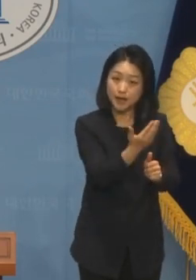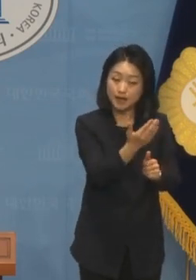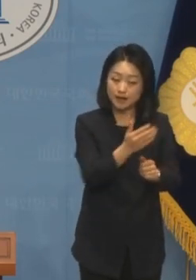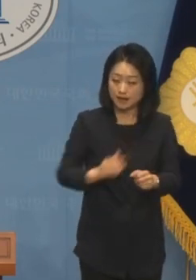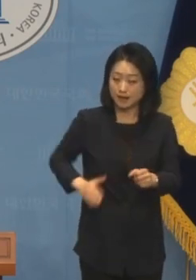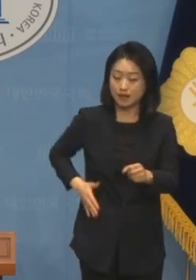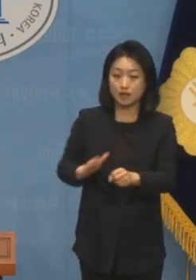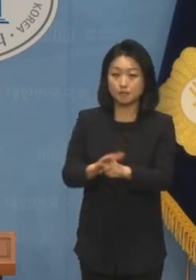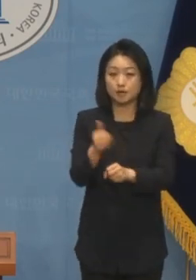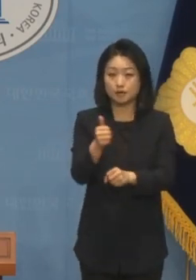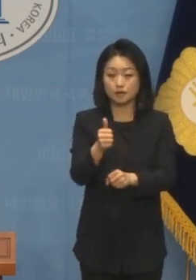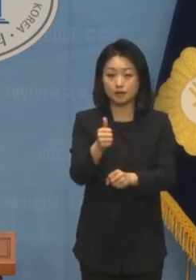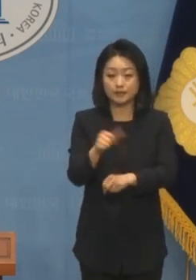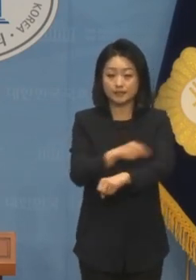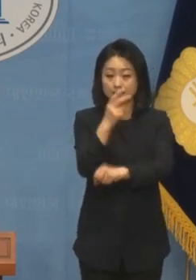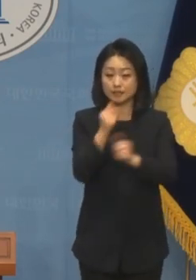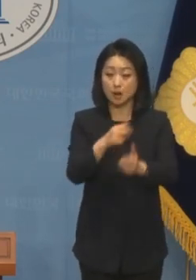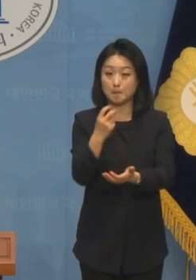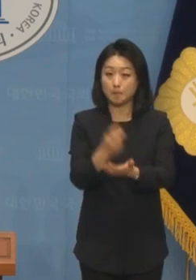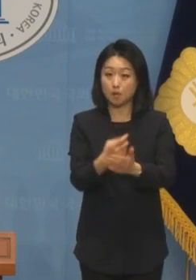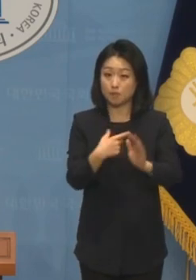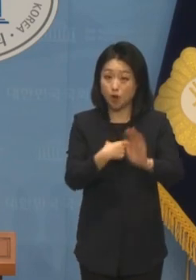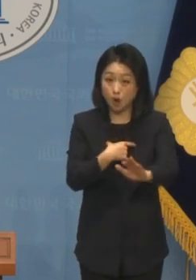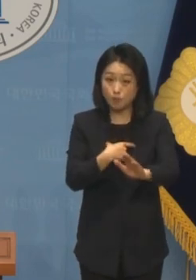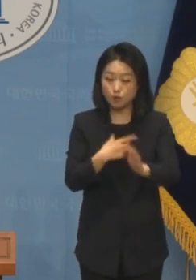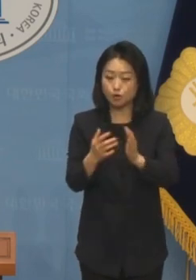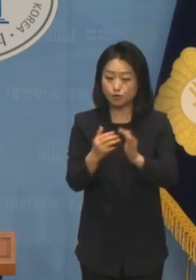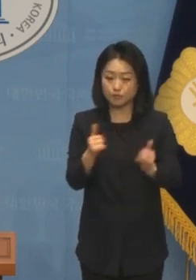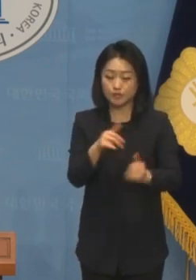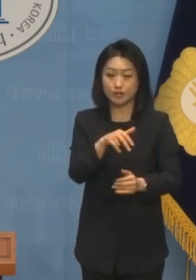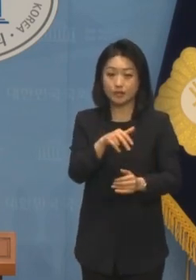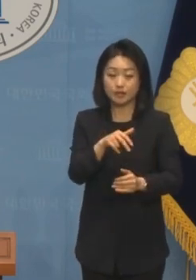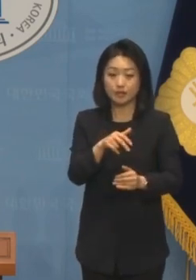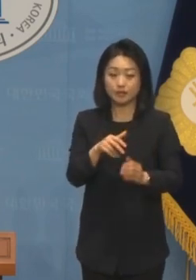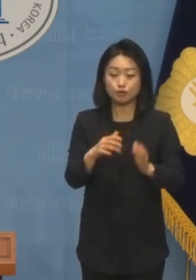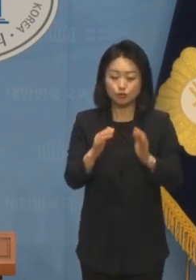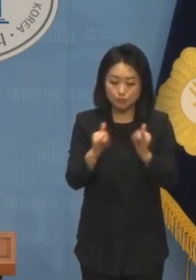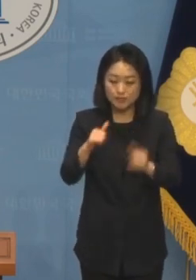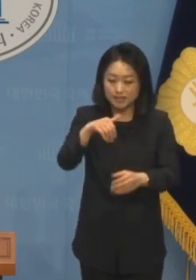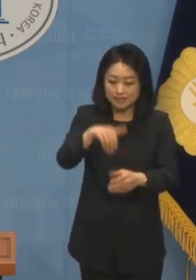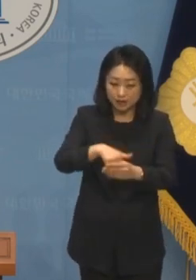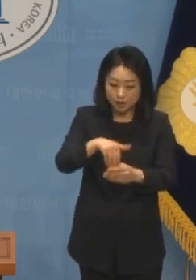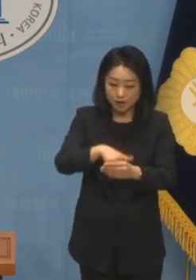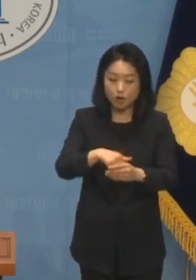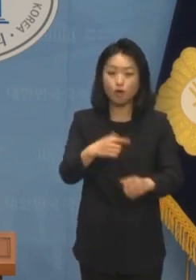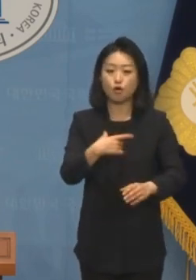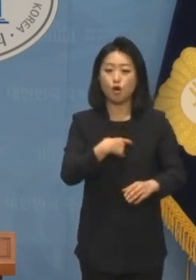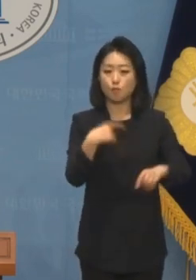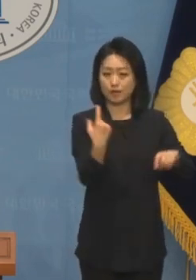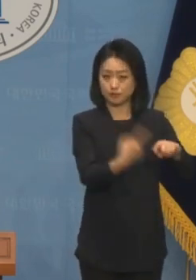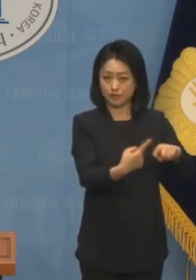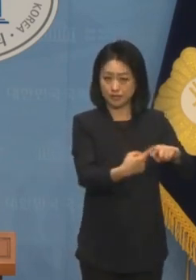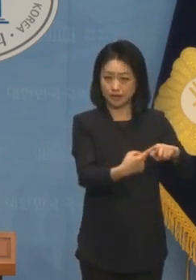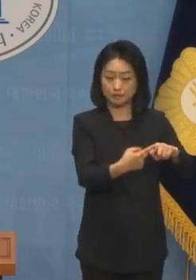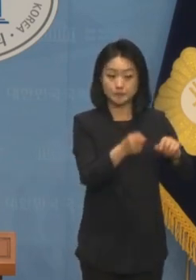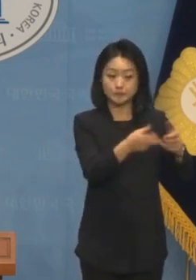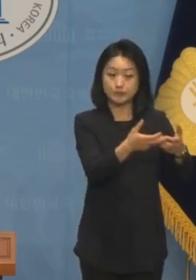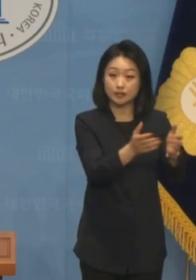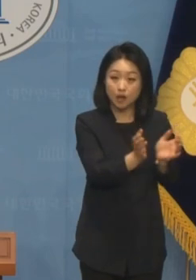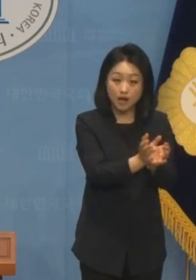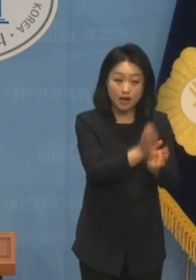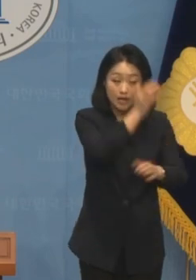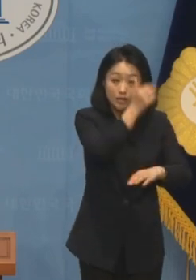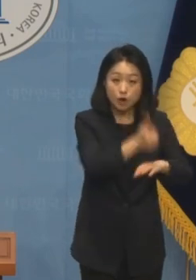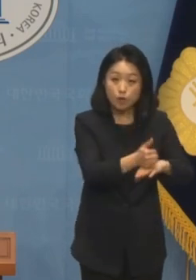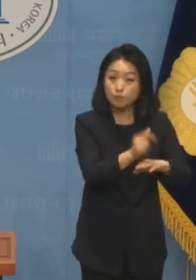해병대원 특검법을 거부하는 것은 총선 민의를 거부하는 것입니다. 민의를 거부한 여당에게 돌아갈